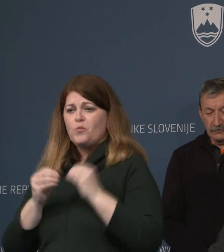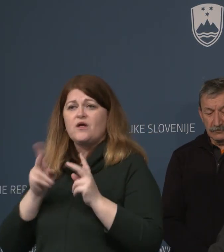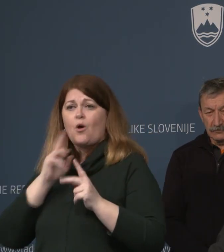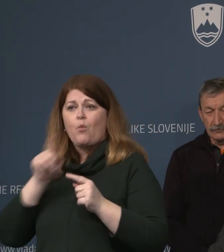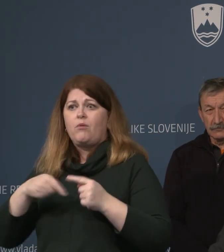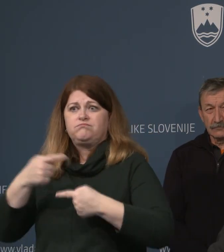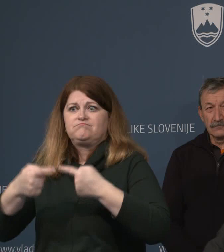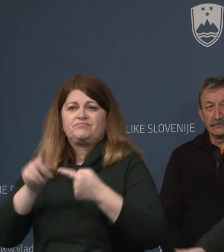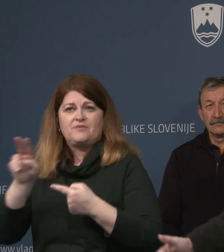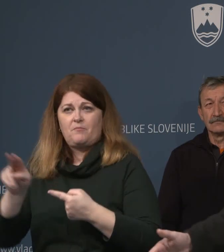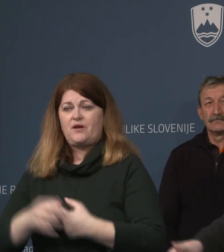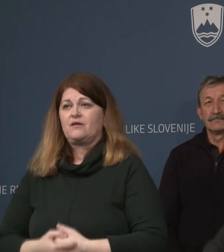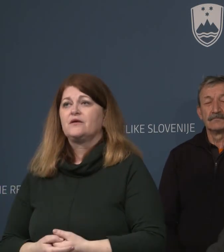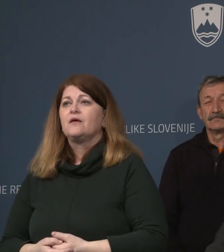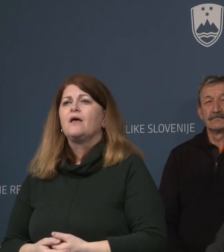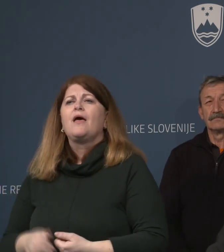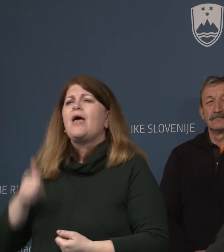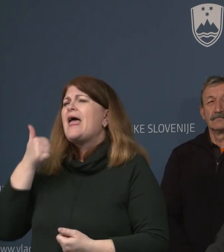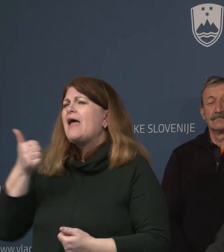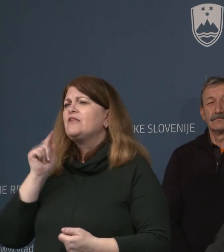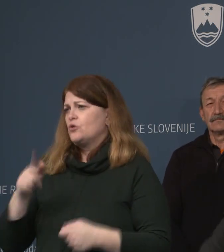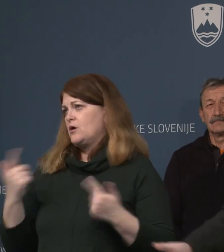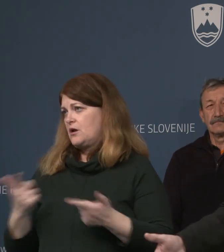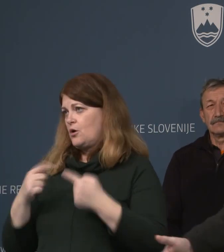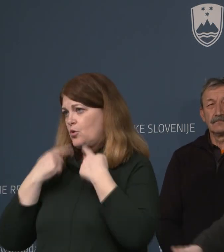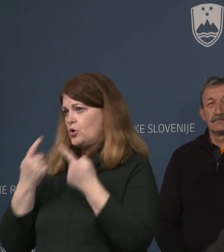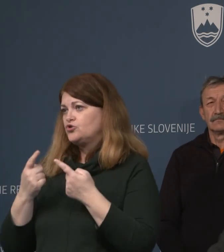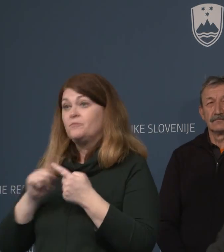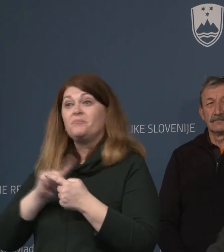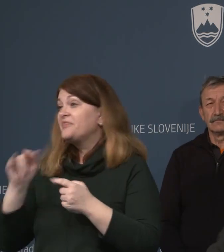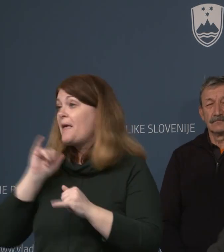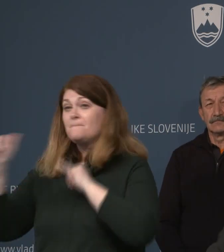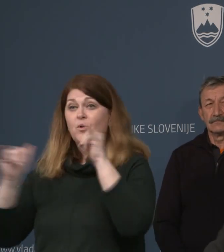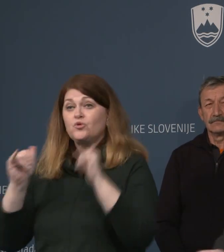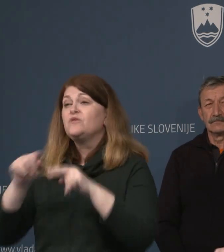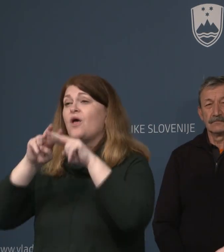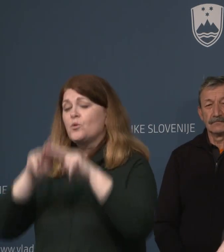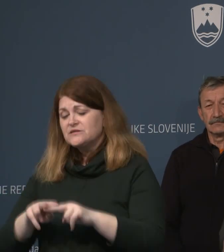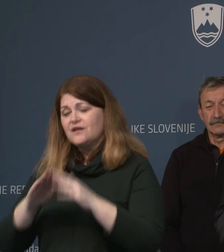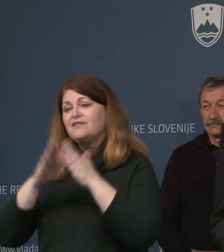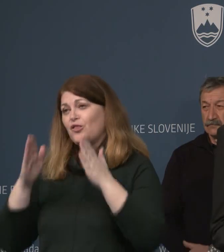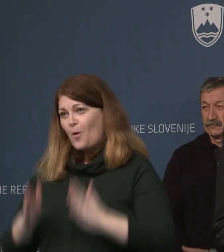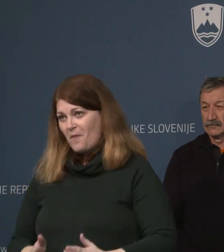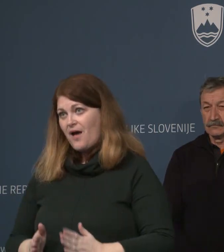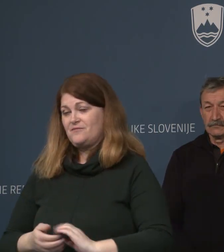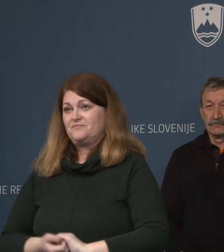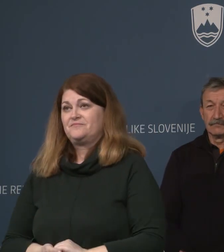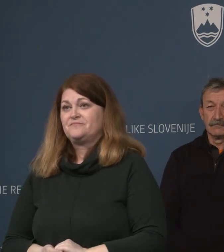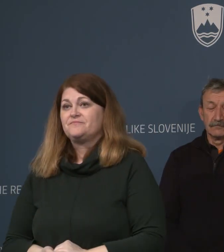zadeva potekala naprej. Edino, kar lahko rečem, ne potujte, ostanite doma.